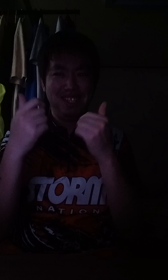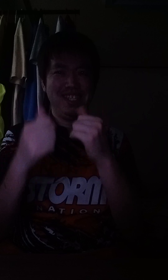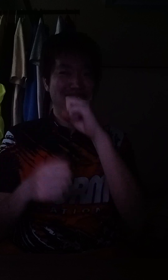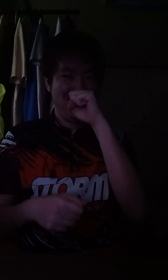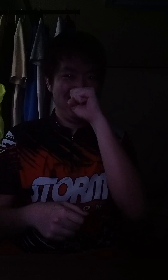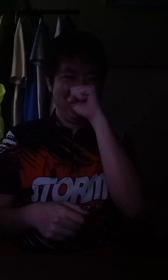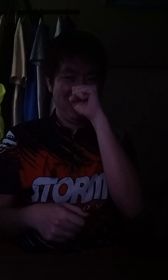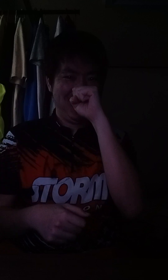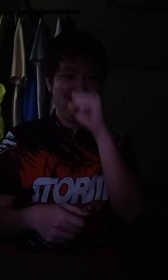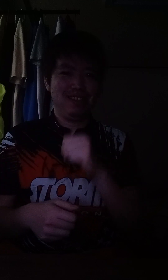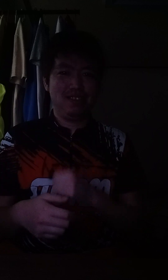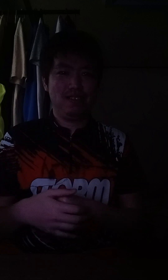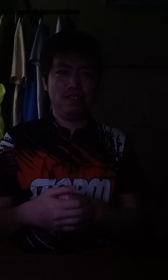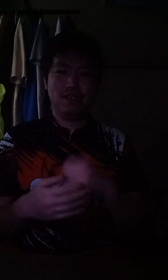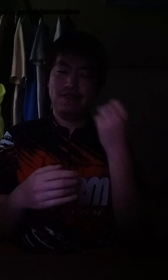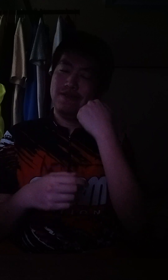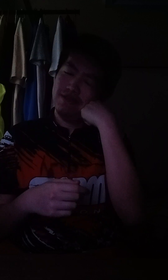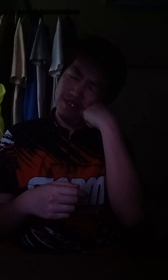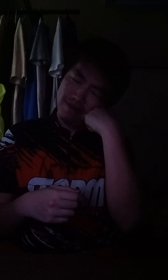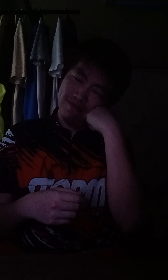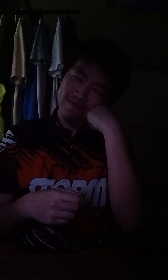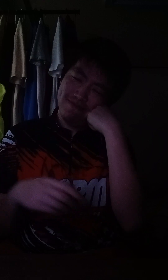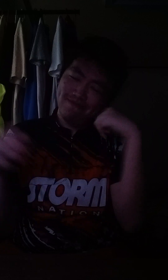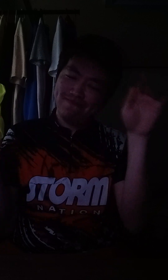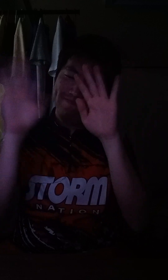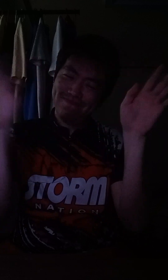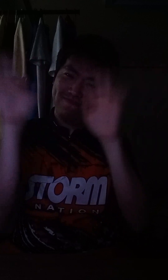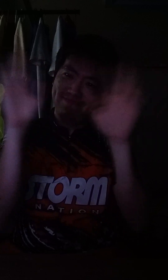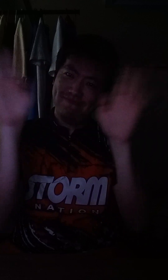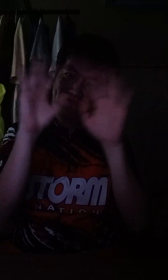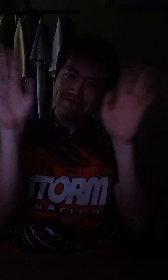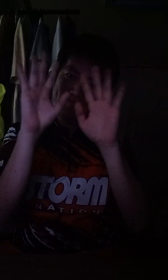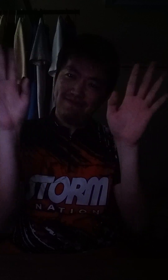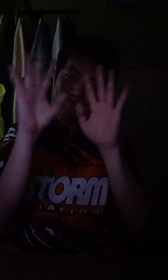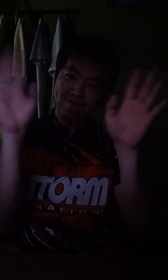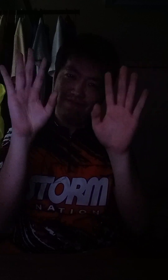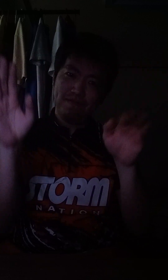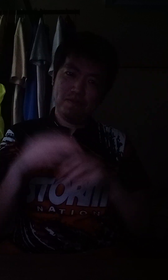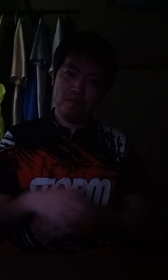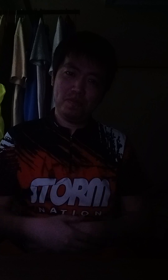보입니다. 잘 자요. 네. 굿나잇.